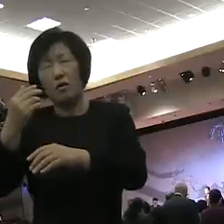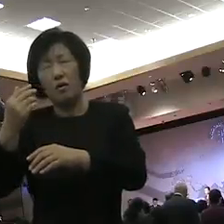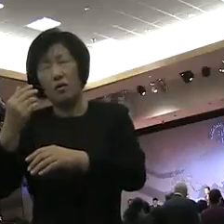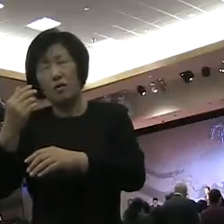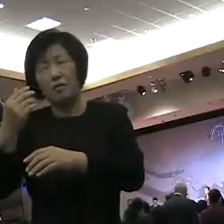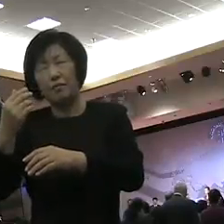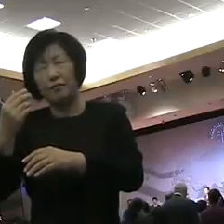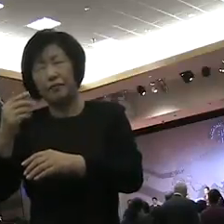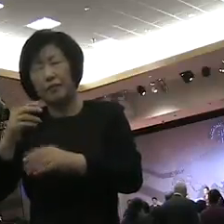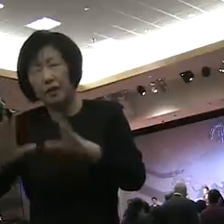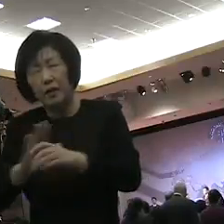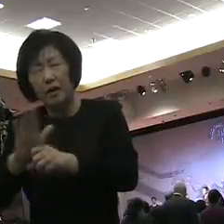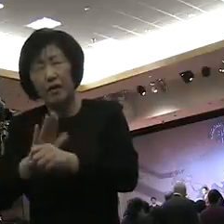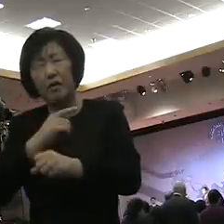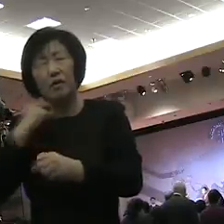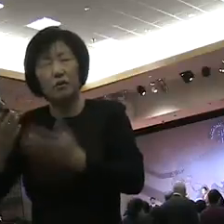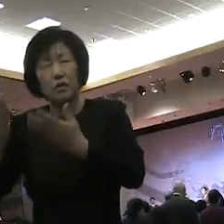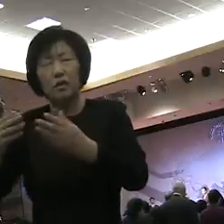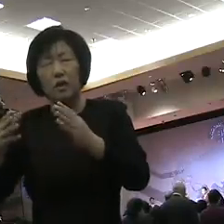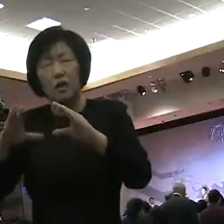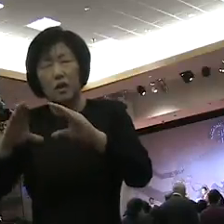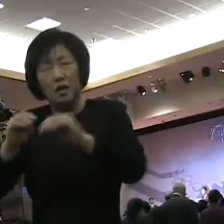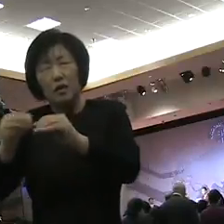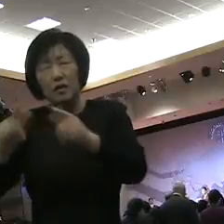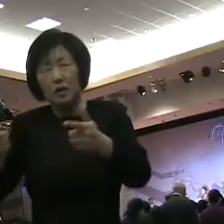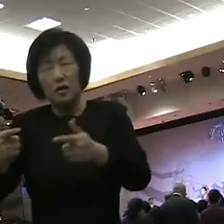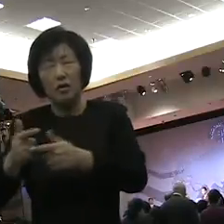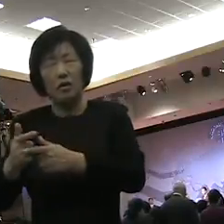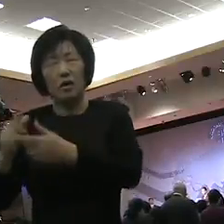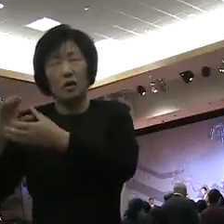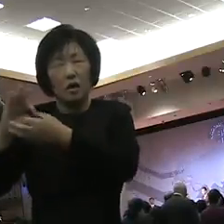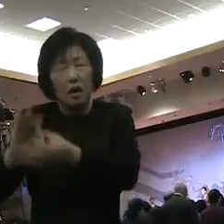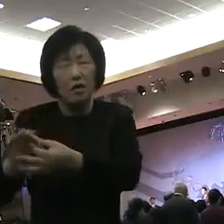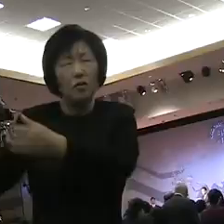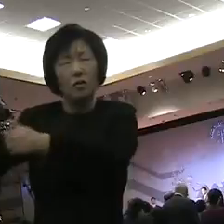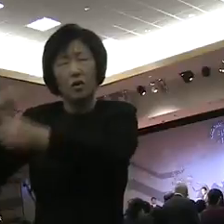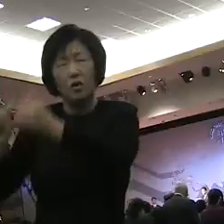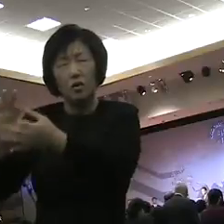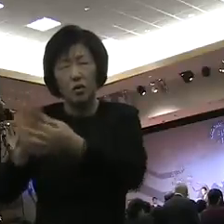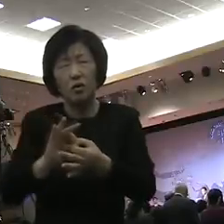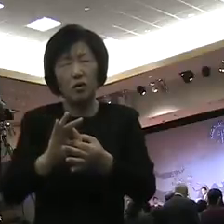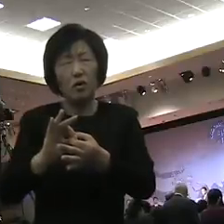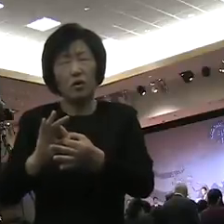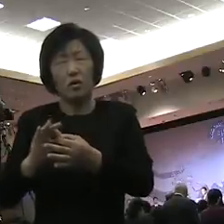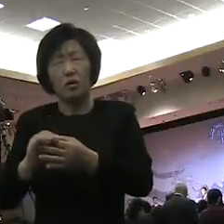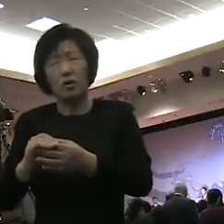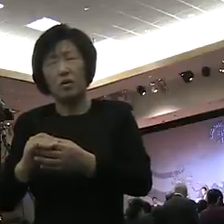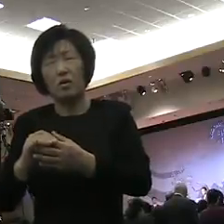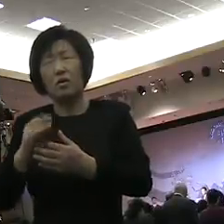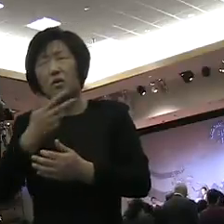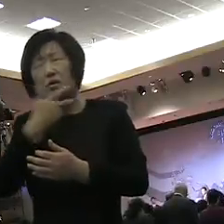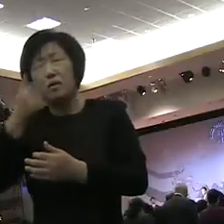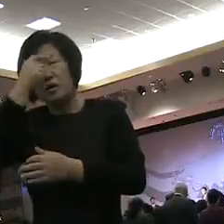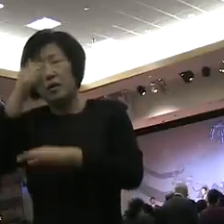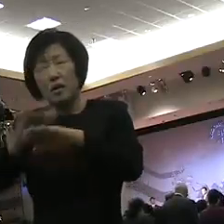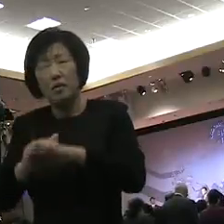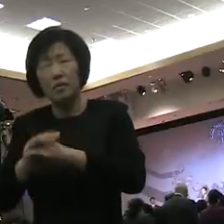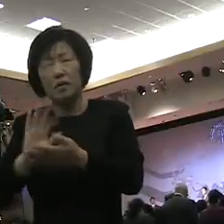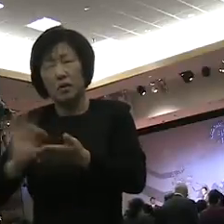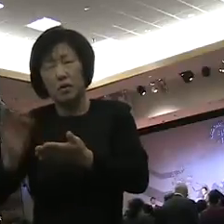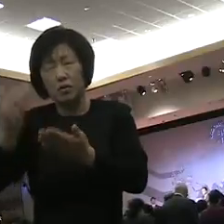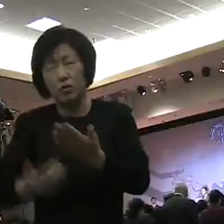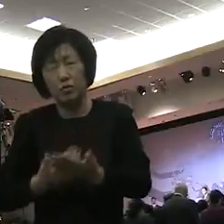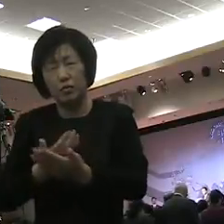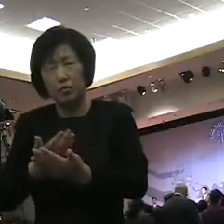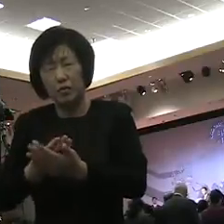우리에 대해서 끝나지 않고 주님의 가르침과 같이 대대를 이어 계속 이어질 수 있도록 홀리웨이브 영어 예배를 사용하여 주시옵소서.